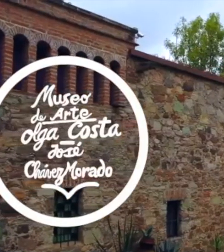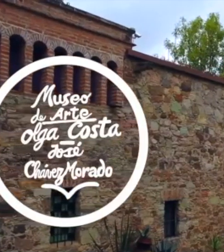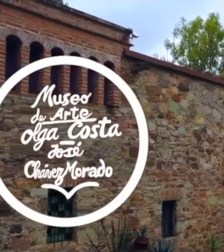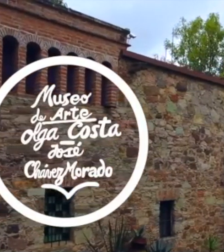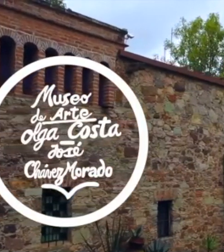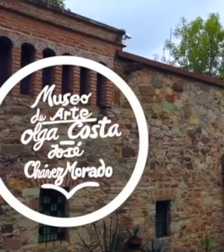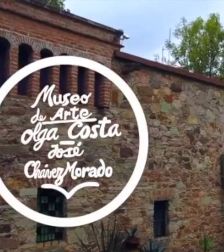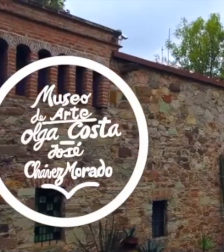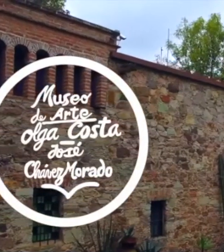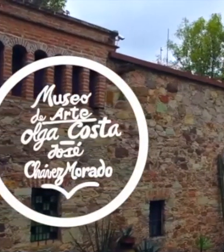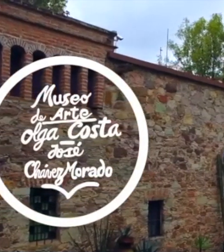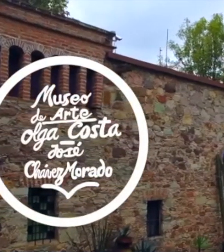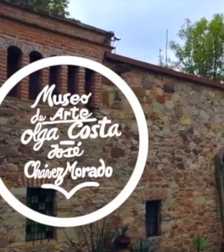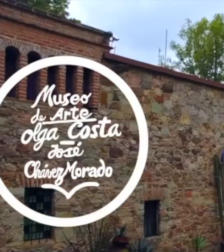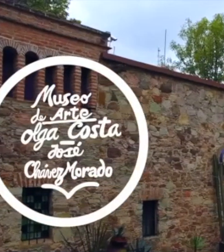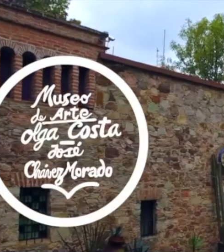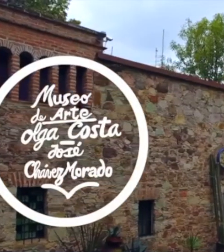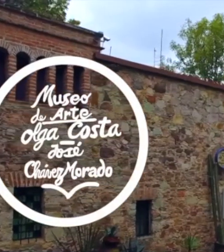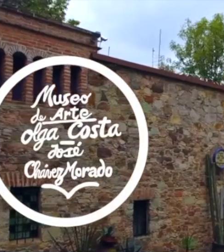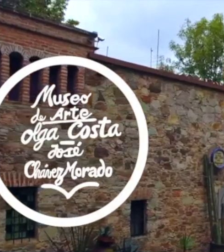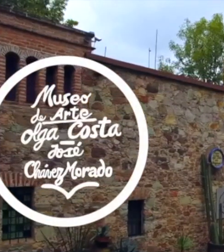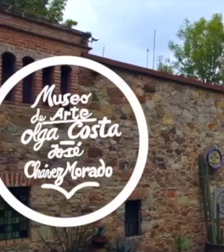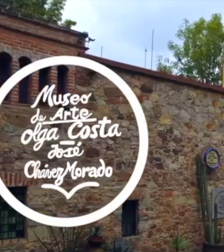こちらが開館時間になります。